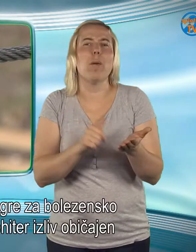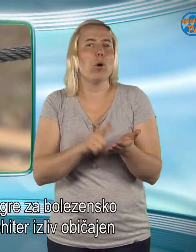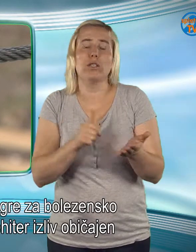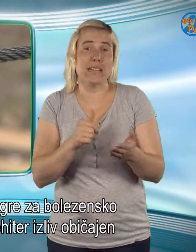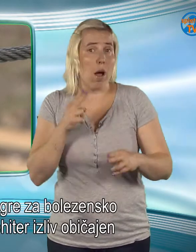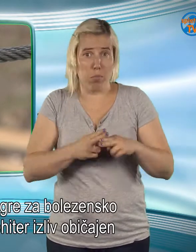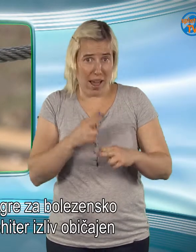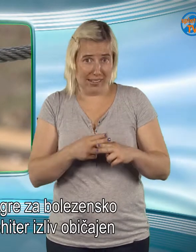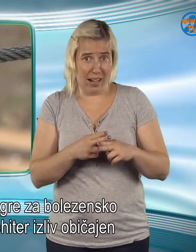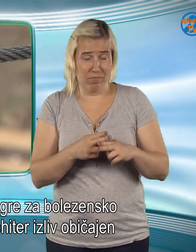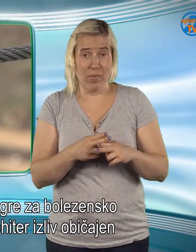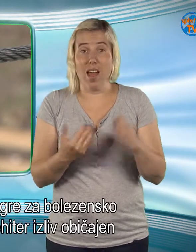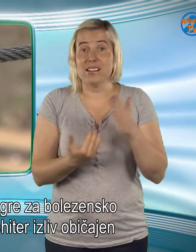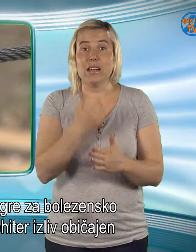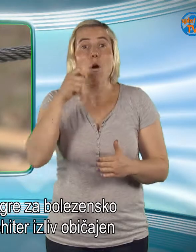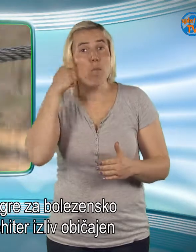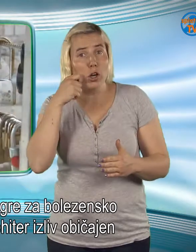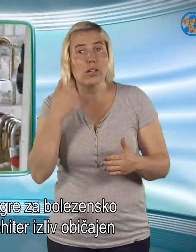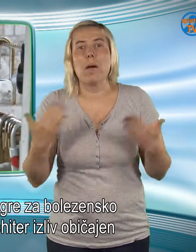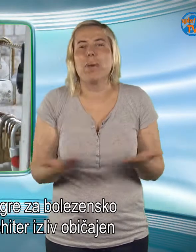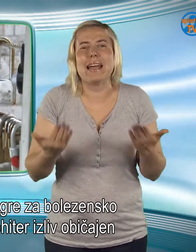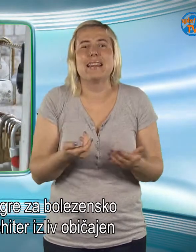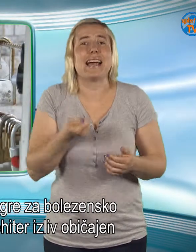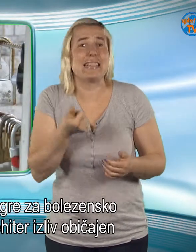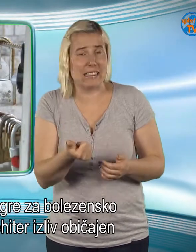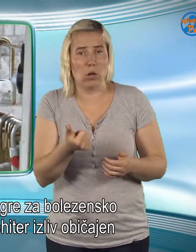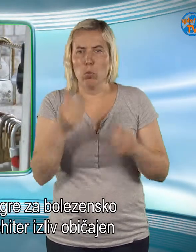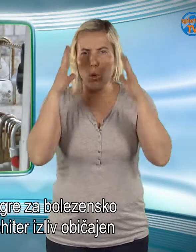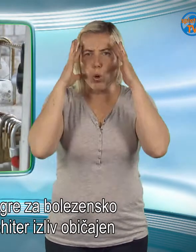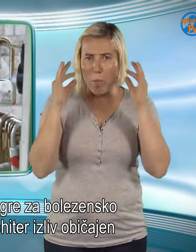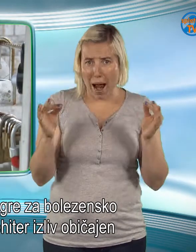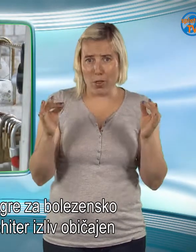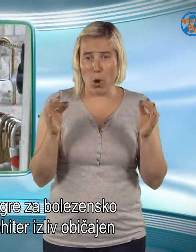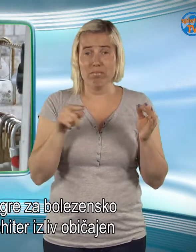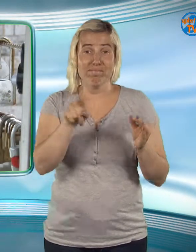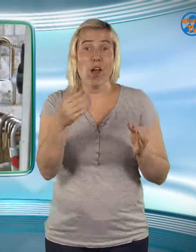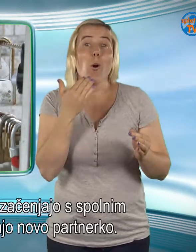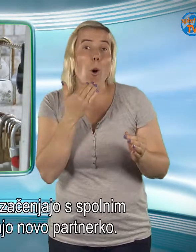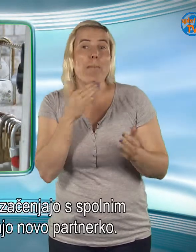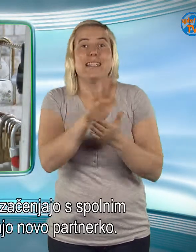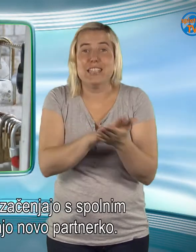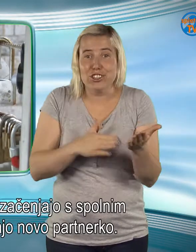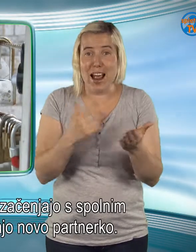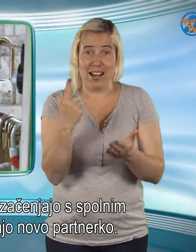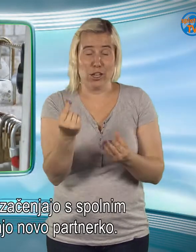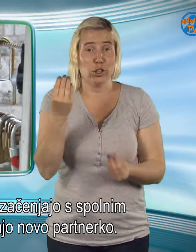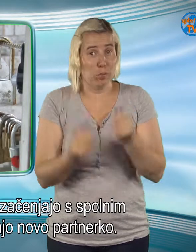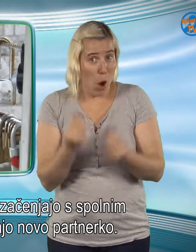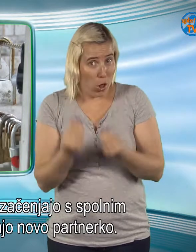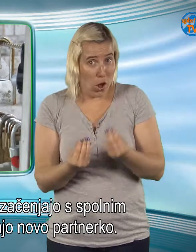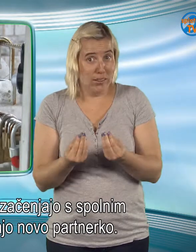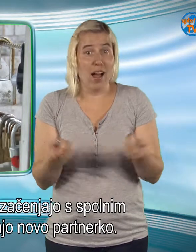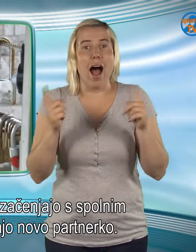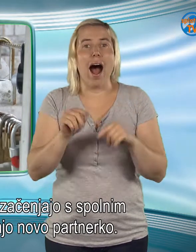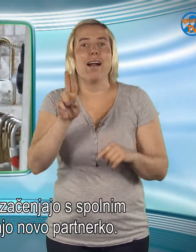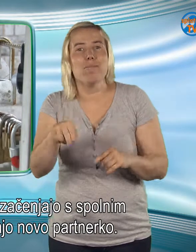za bolezensko stanje, saj je prehiter izliv običajen za moške, ki šele začenjajo s spolnim življenjem